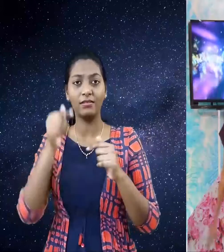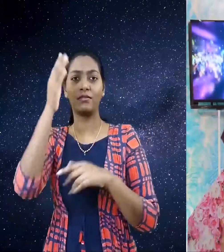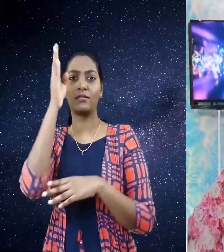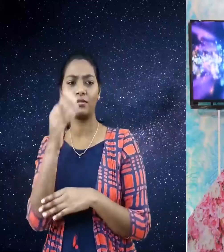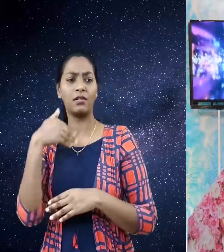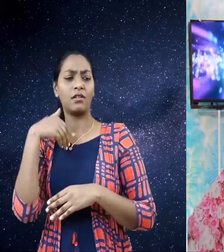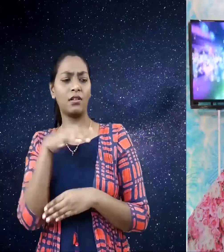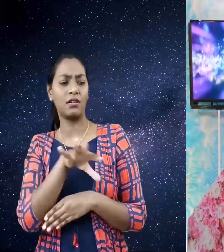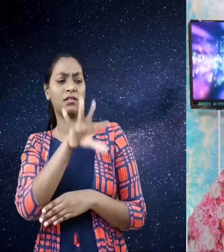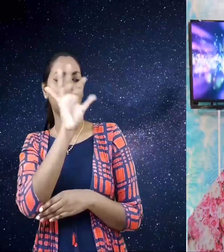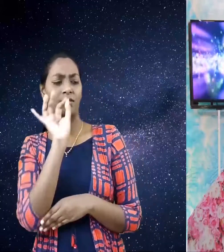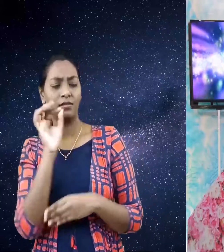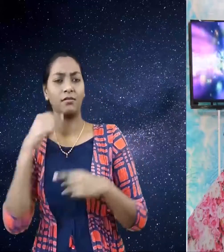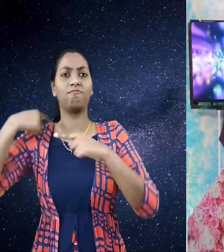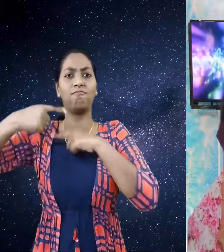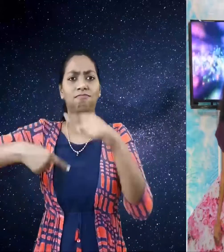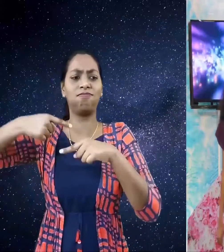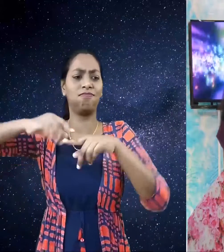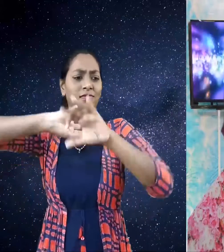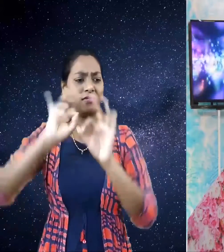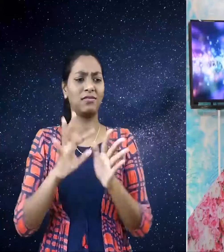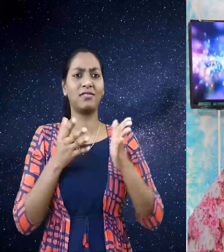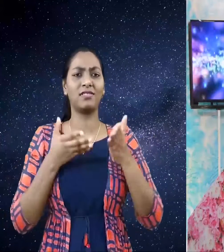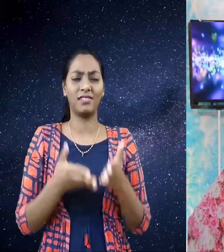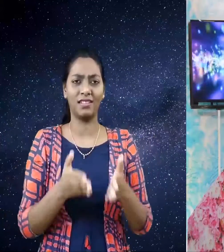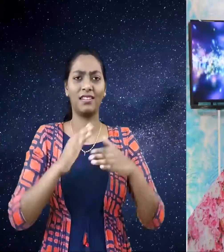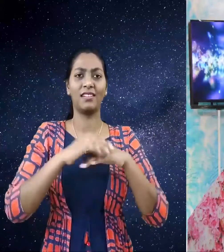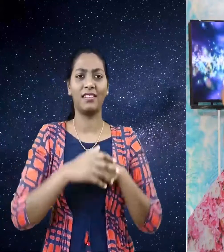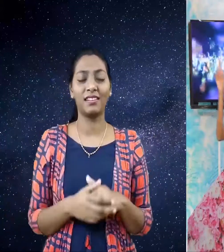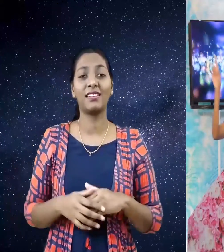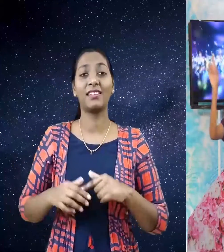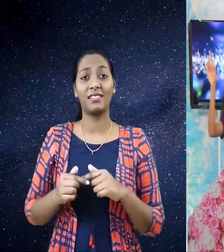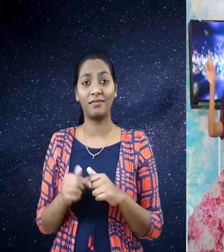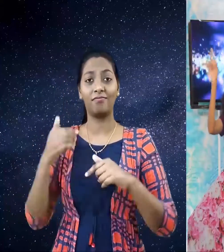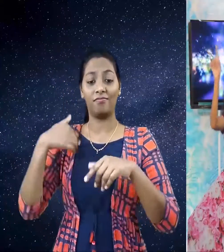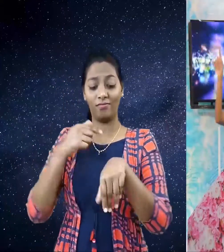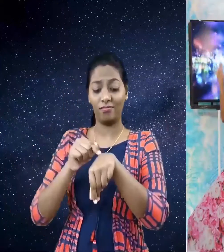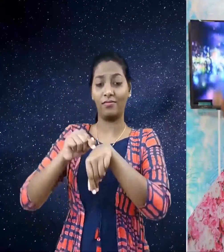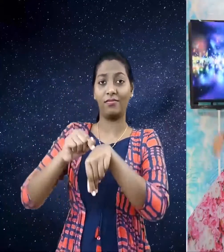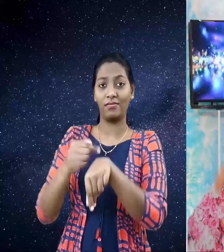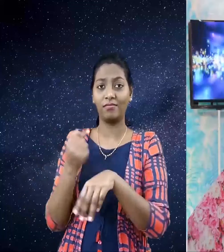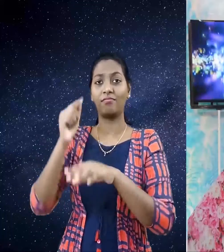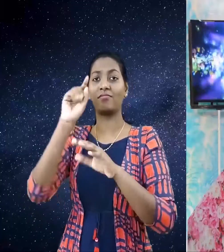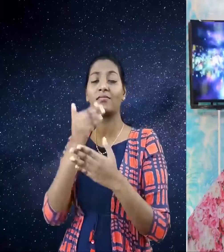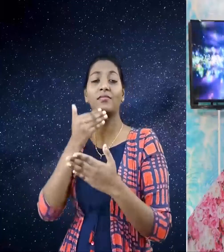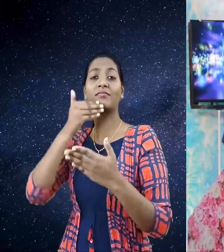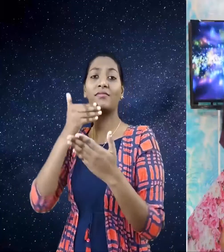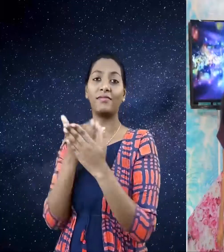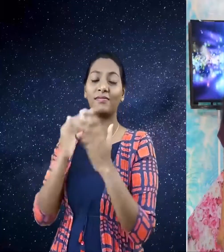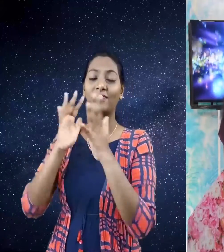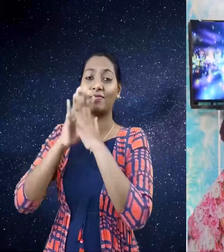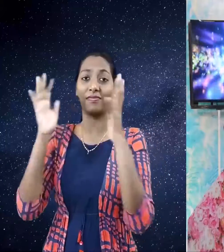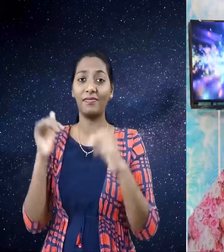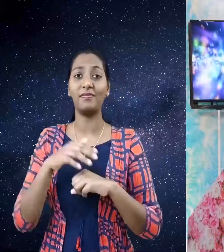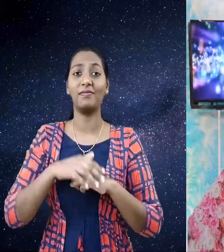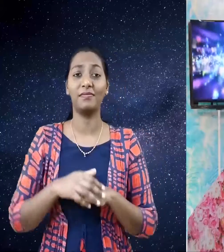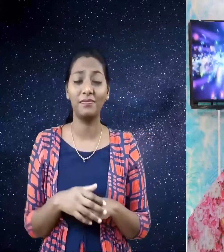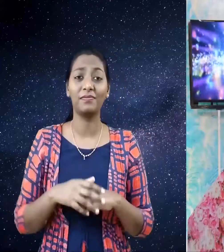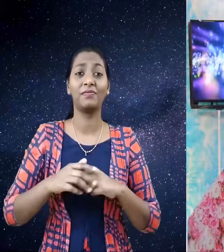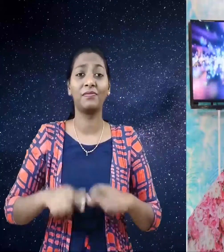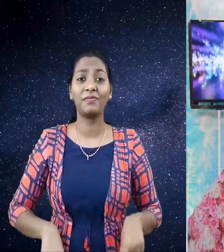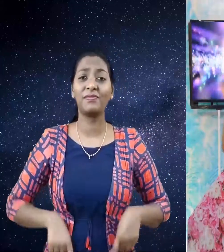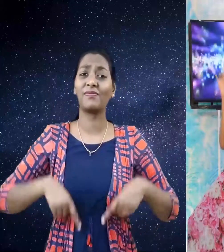हूँ। हम है एक चुना हुआ वंशज, बुलाए दिखाए उसकी श्रेष्ठता। जीवन